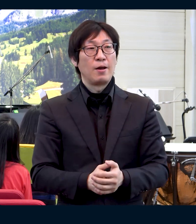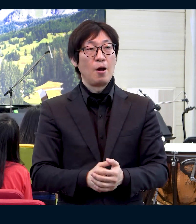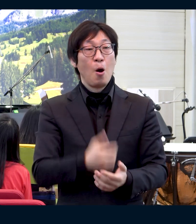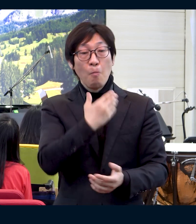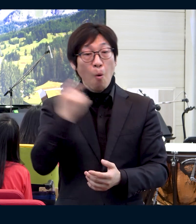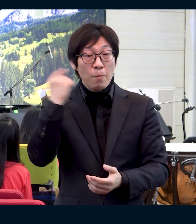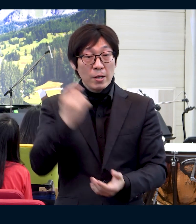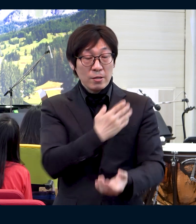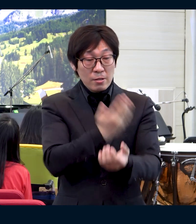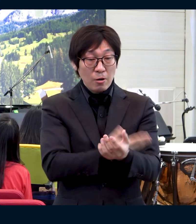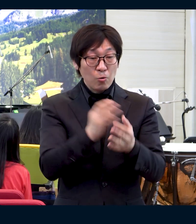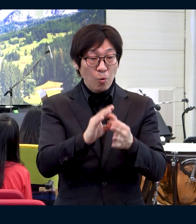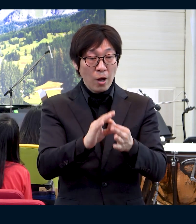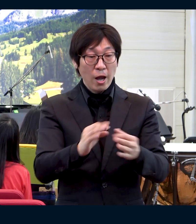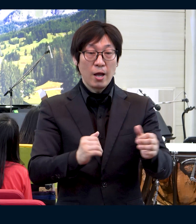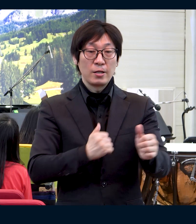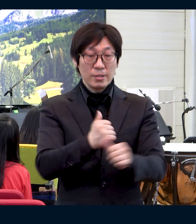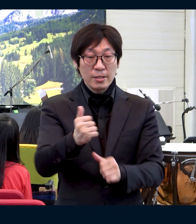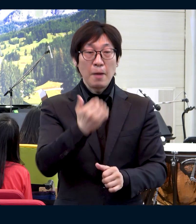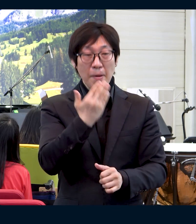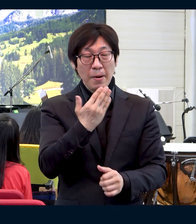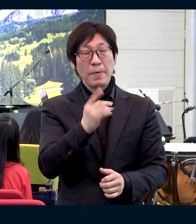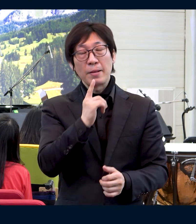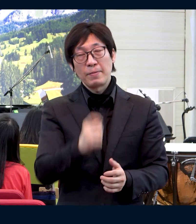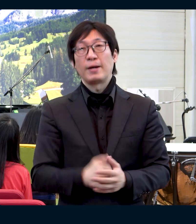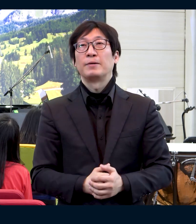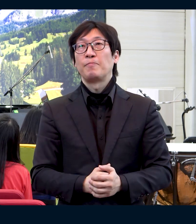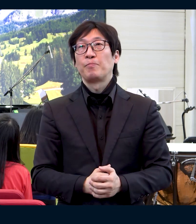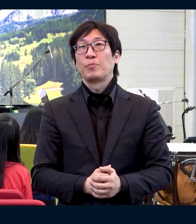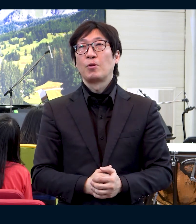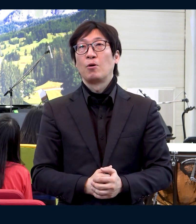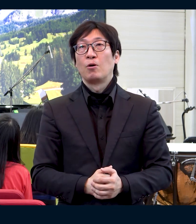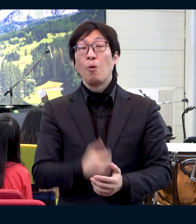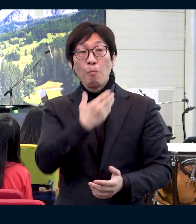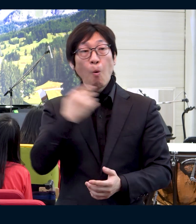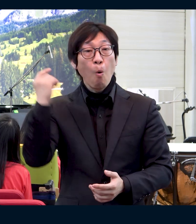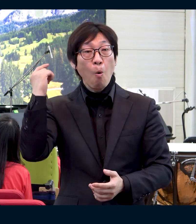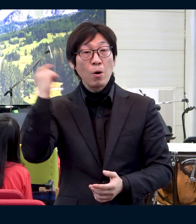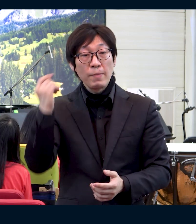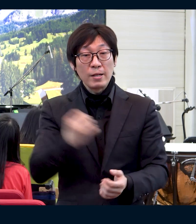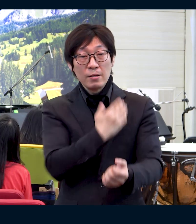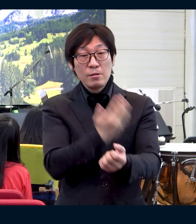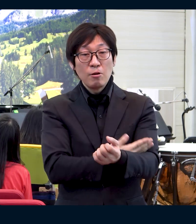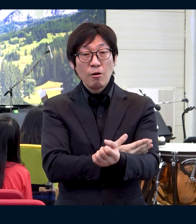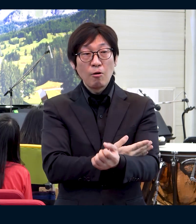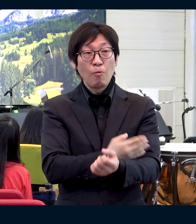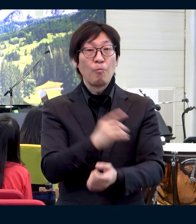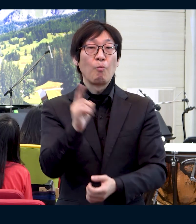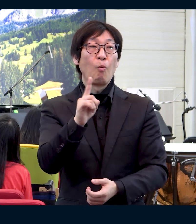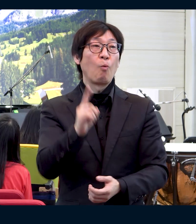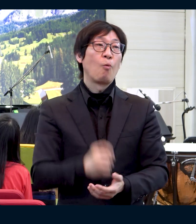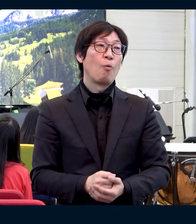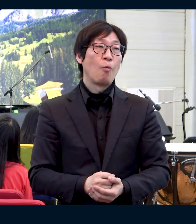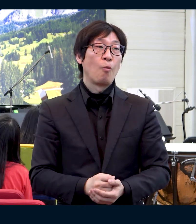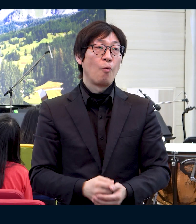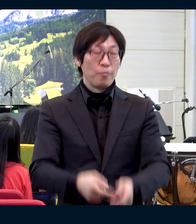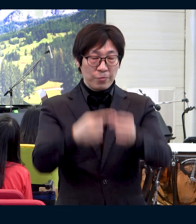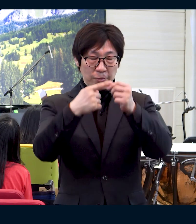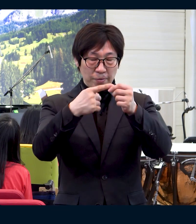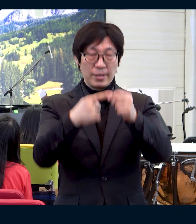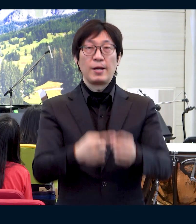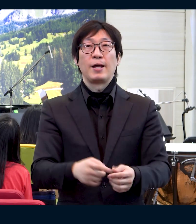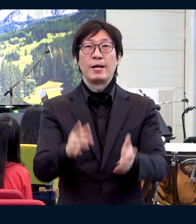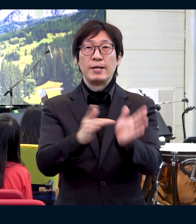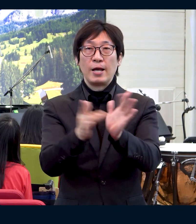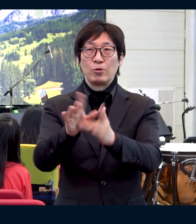수 있게 한다는 것입니다. 자, 그러면 그 복음의 능력이 과연 무엇을 말하는 걸까요? 첫 번째는